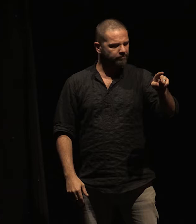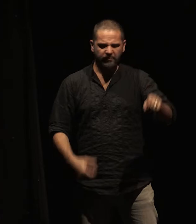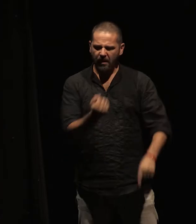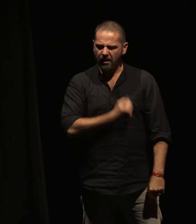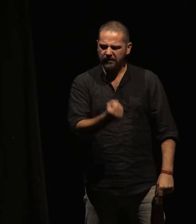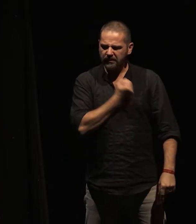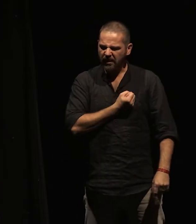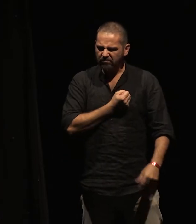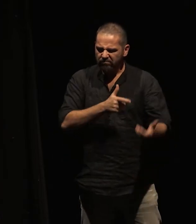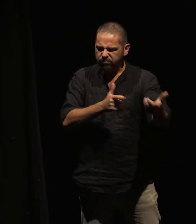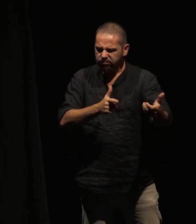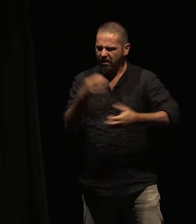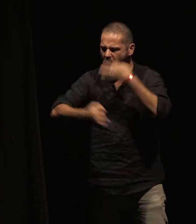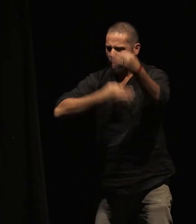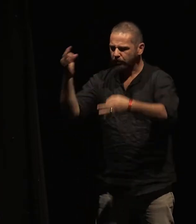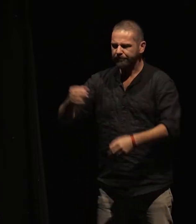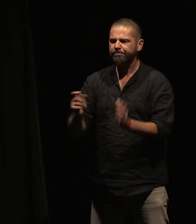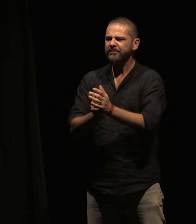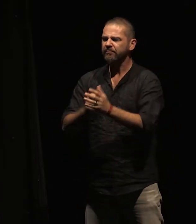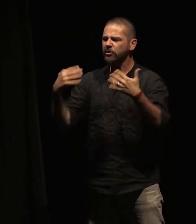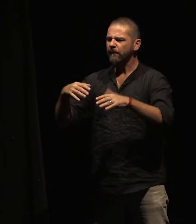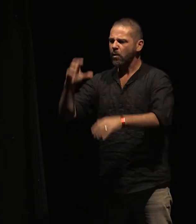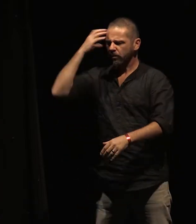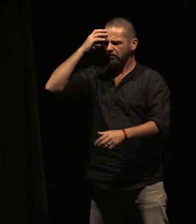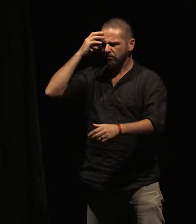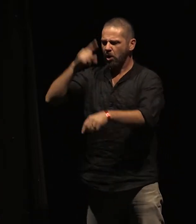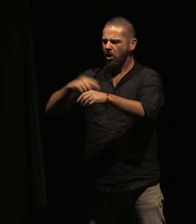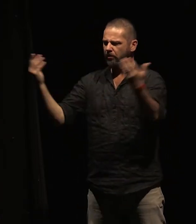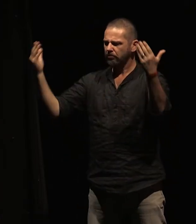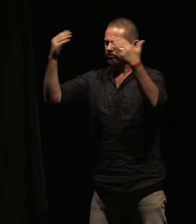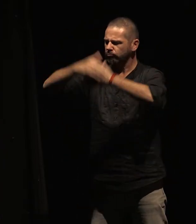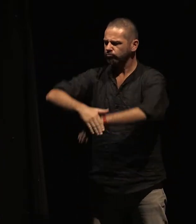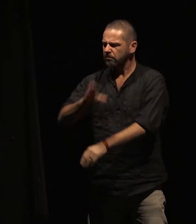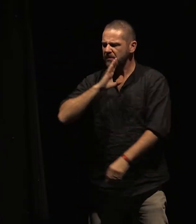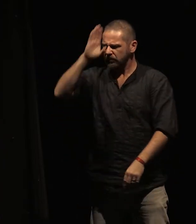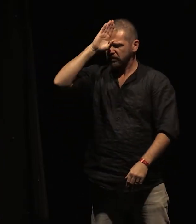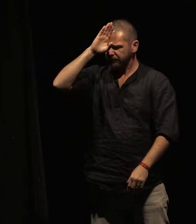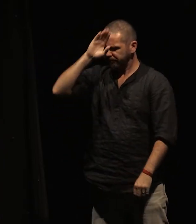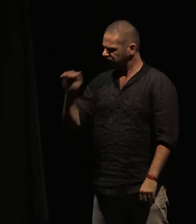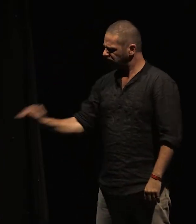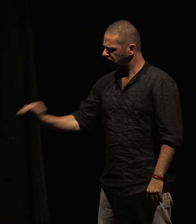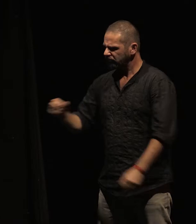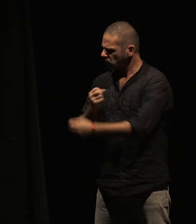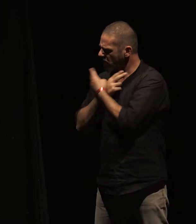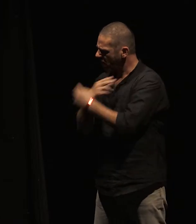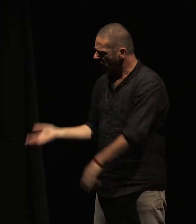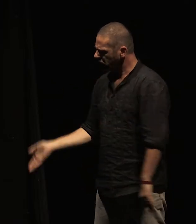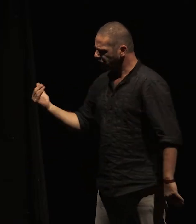le 19 août à minuit. Lève-toi, il a dit, quand tu voudras, je suis prêt.